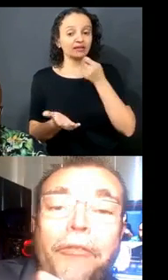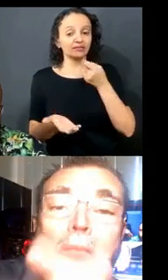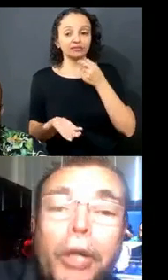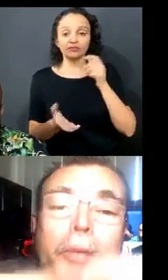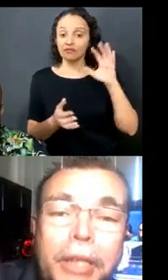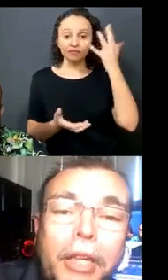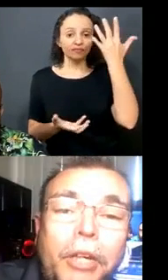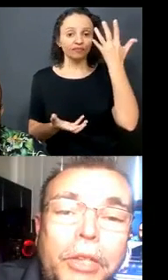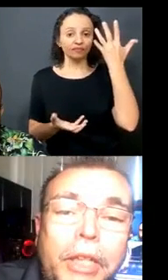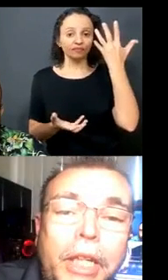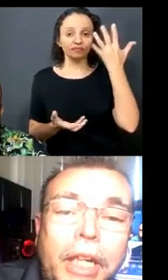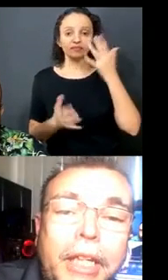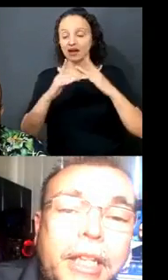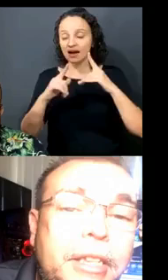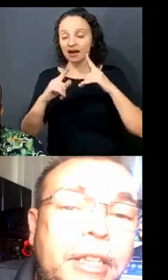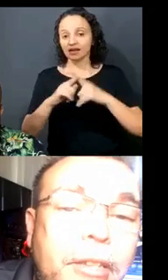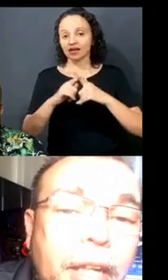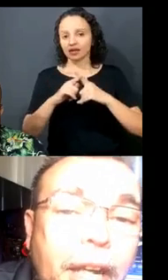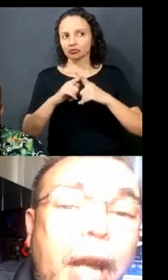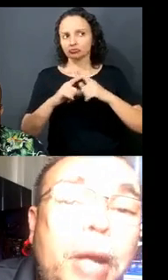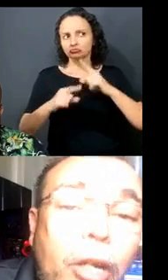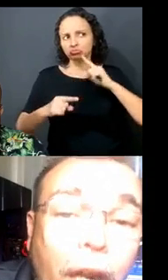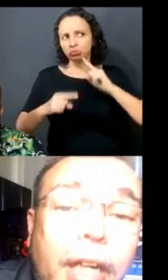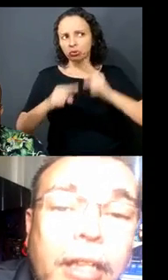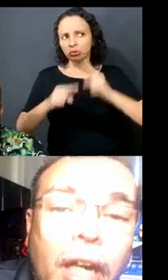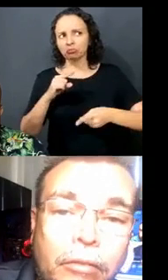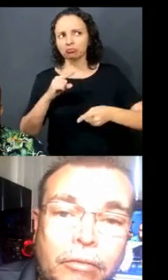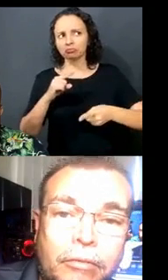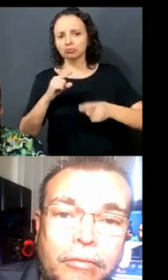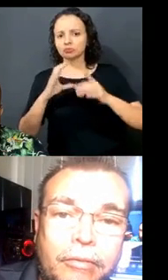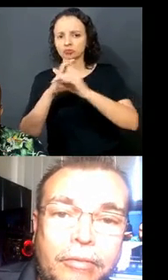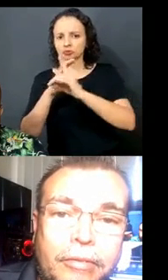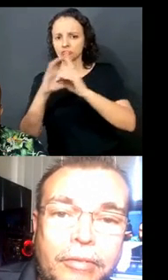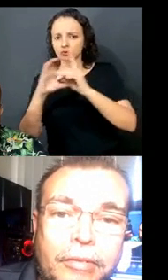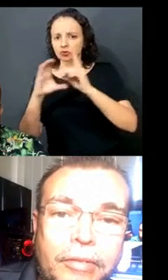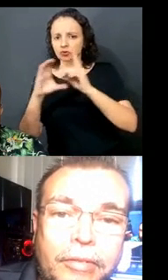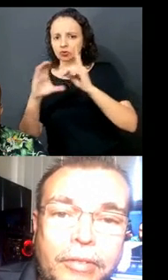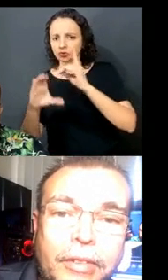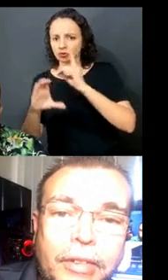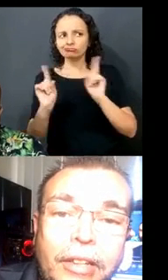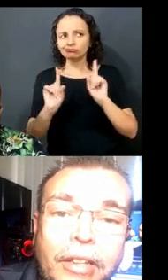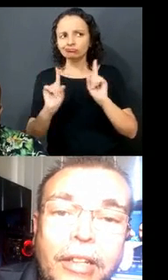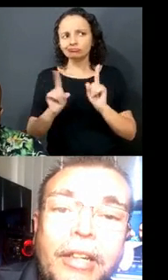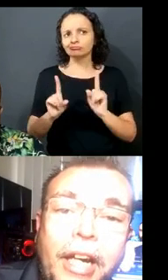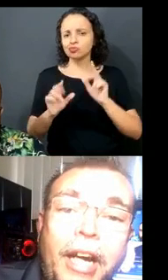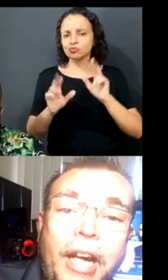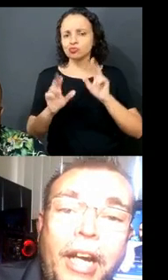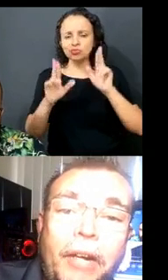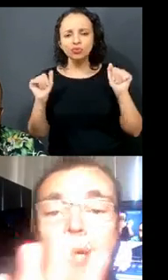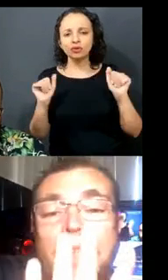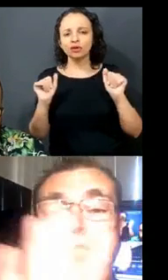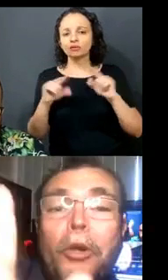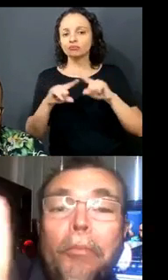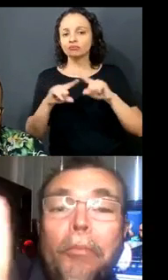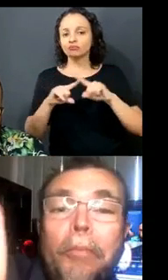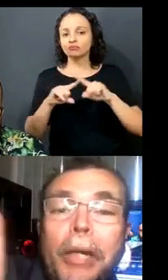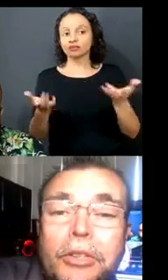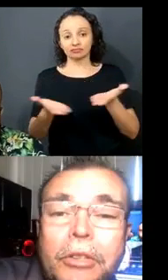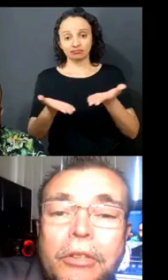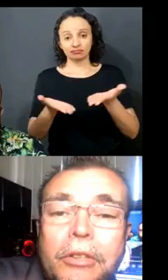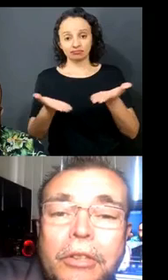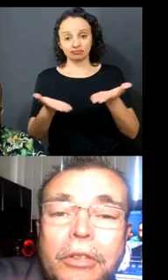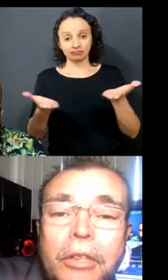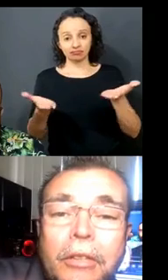realidade, nunca foi proibida de reunir aqui, mas disse assim, é melhor que não. Entendi. Entendeu? Entendi. Porque para ter 5